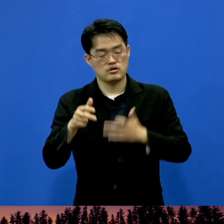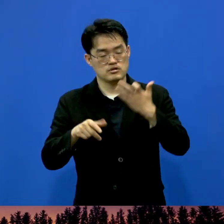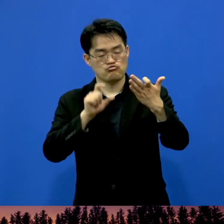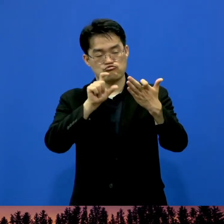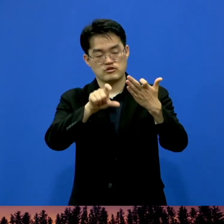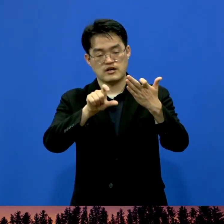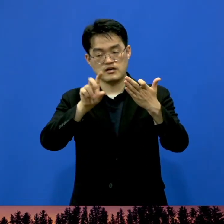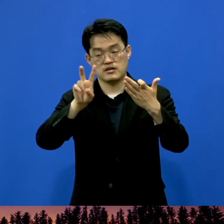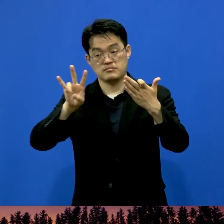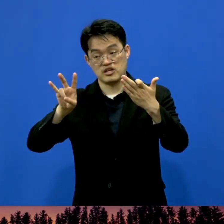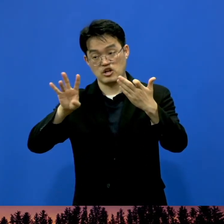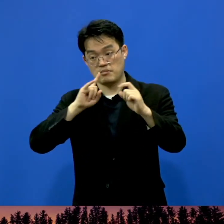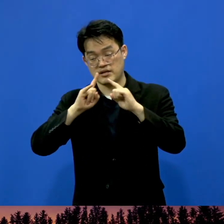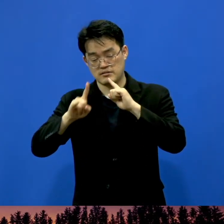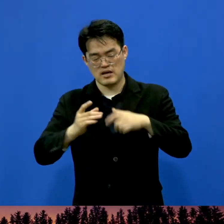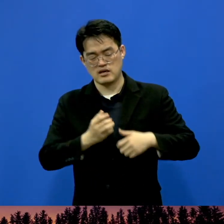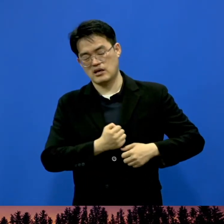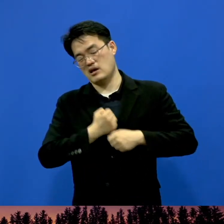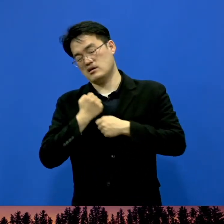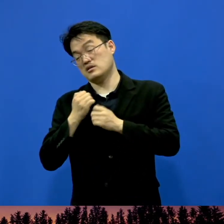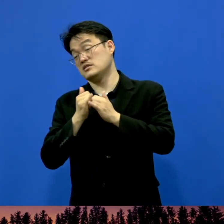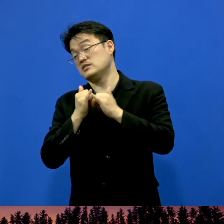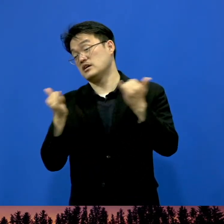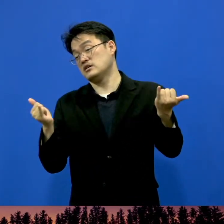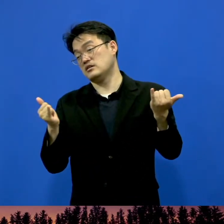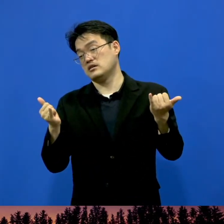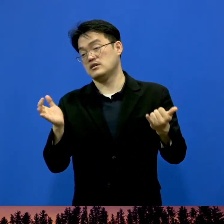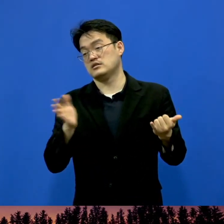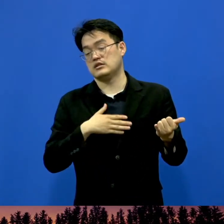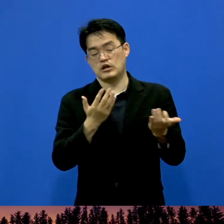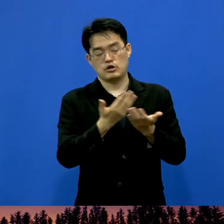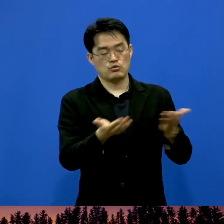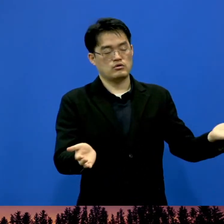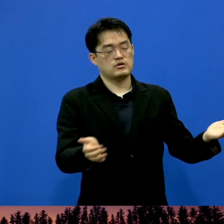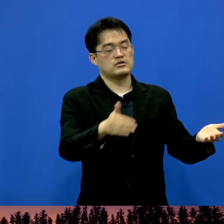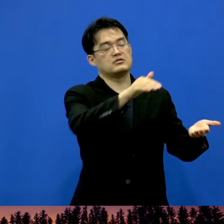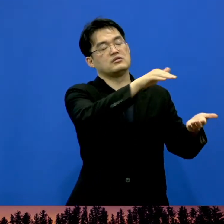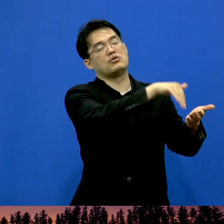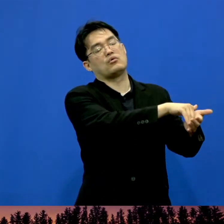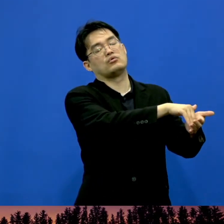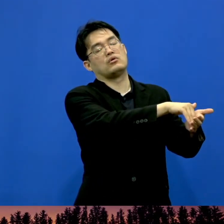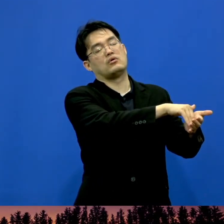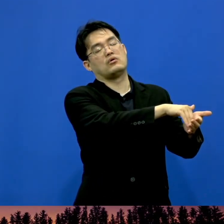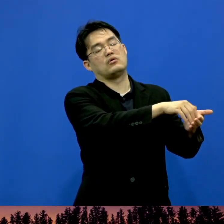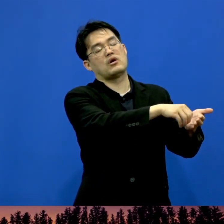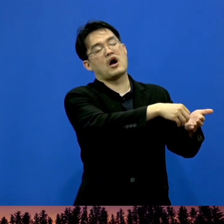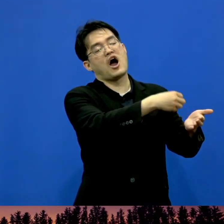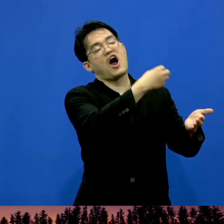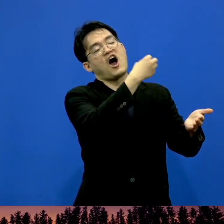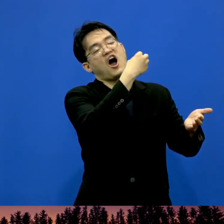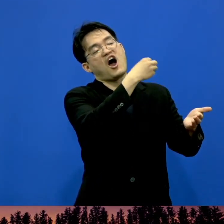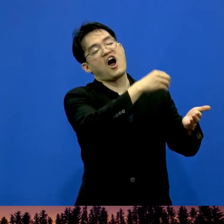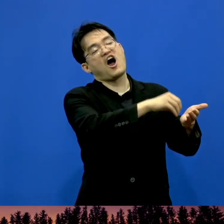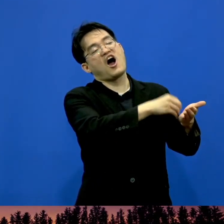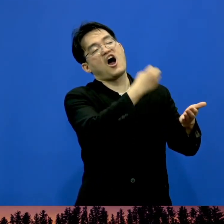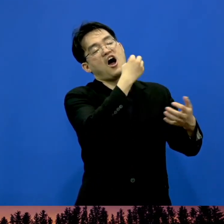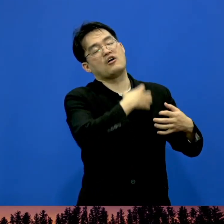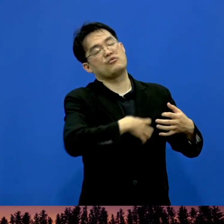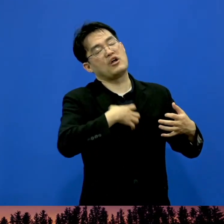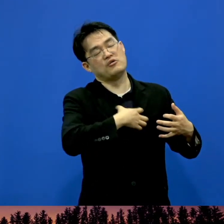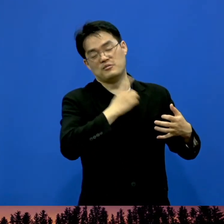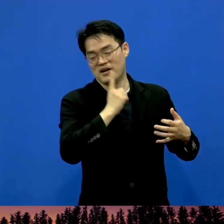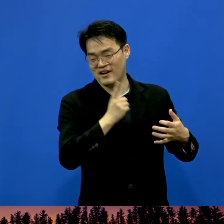이런 게으른 자는 자기 손을 그릇에 넣고서도 입으로 올리기를 괴로워하느니라.